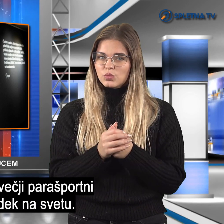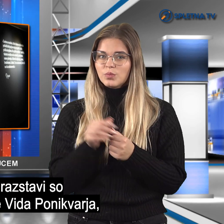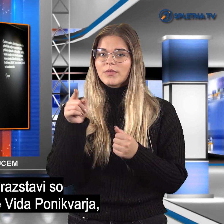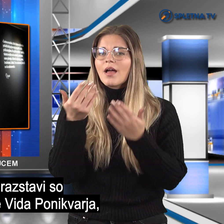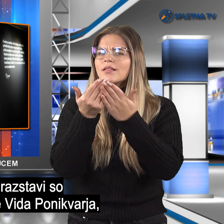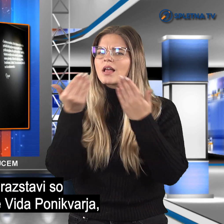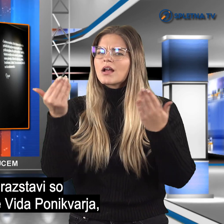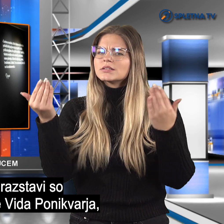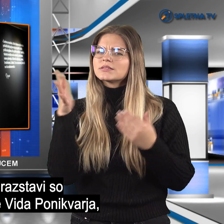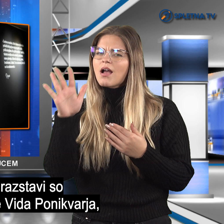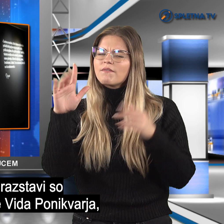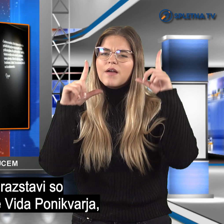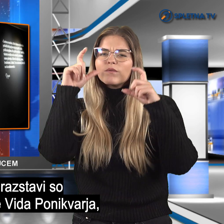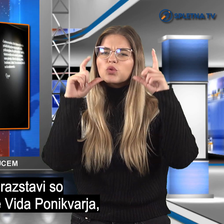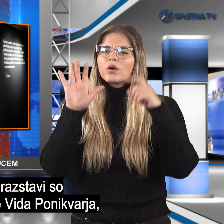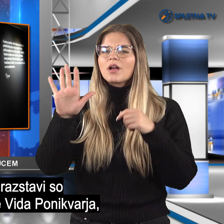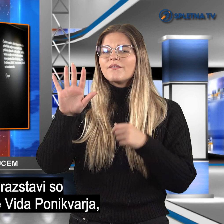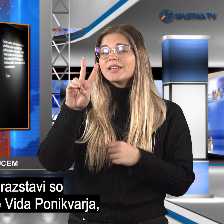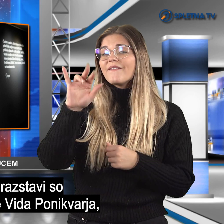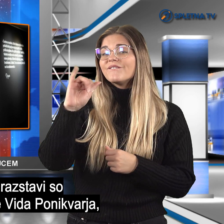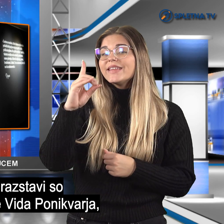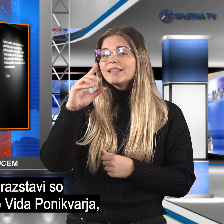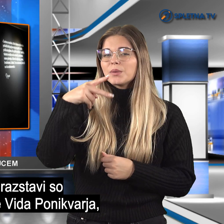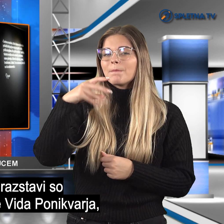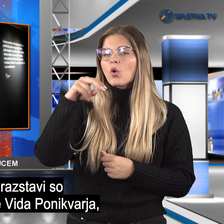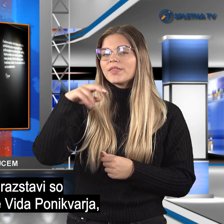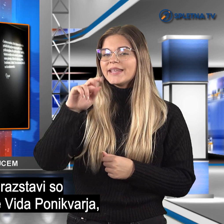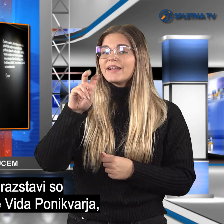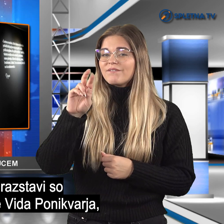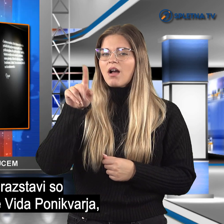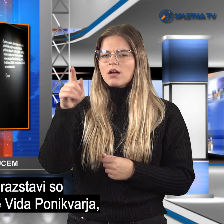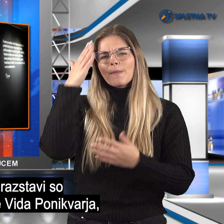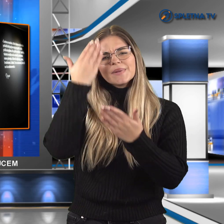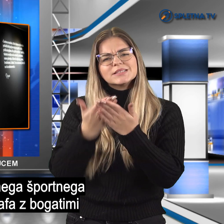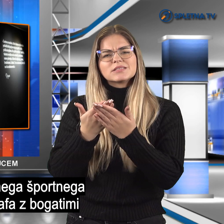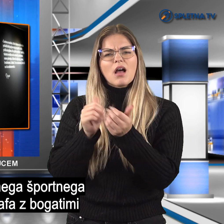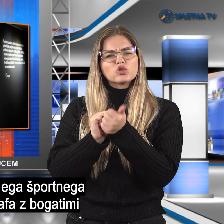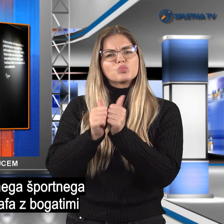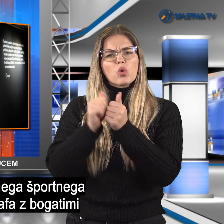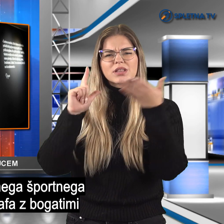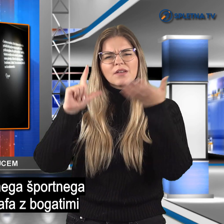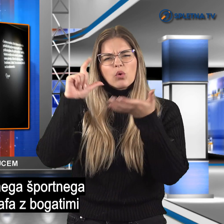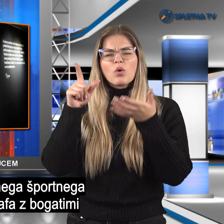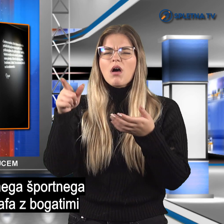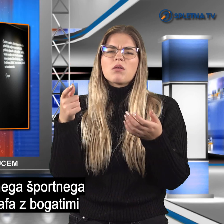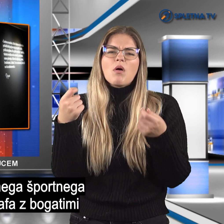Na razstavi so fotografije Vida Ponikvarja, priznanega športnega fotografa z bogatimi izkušnjami na